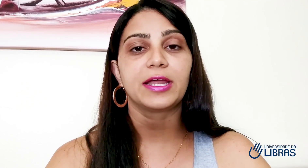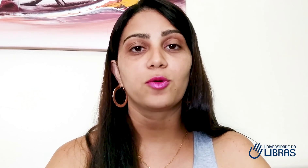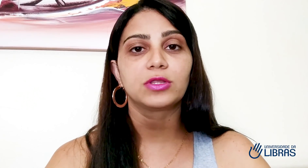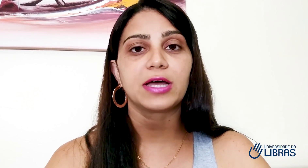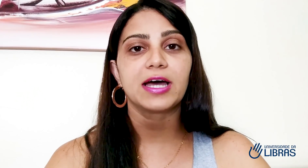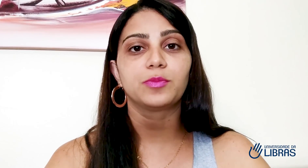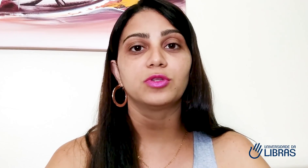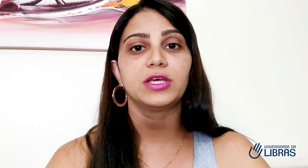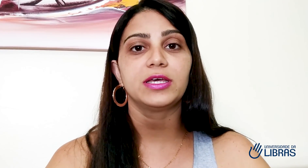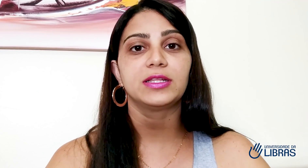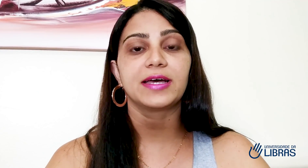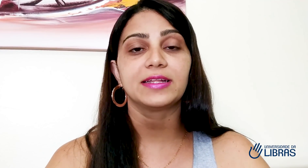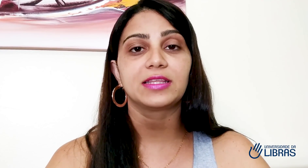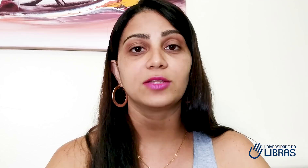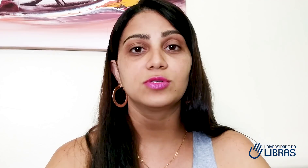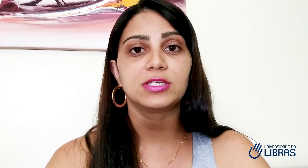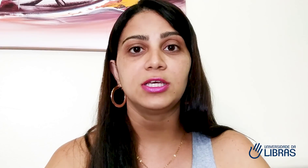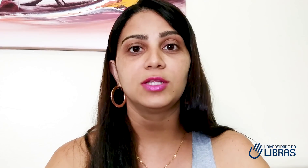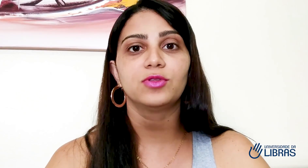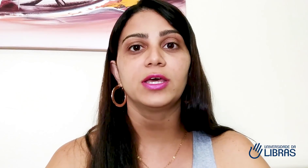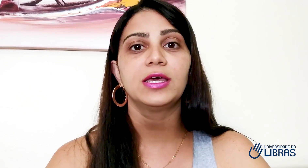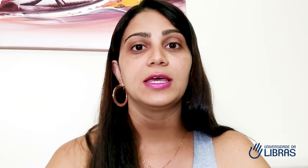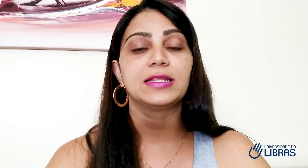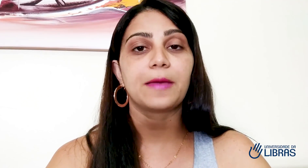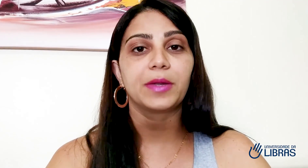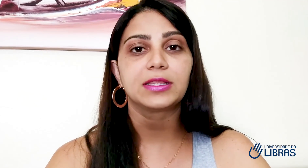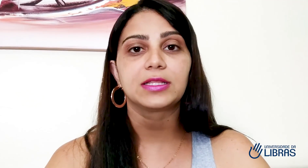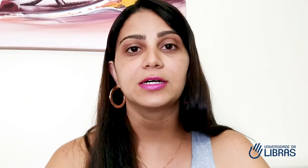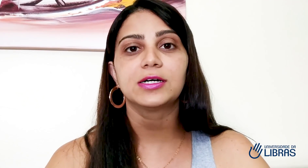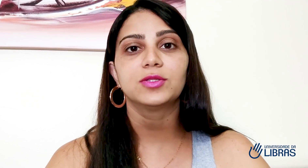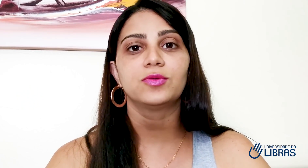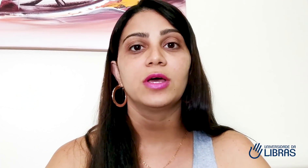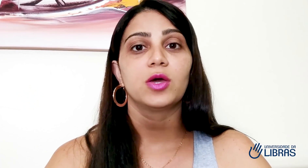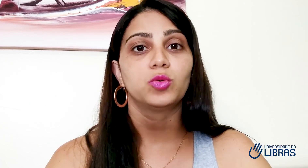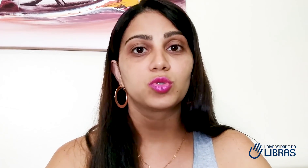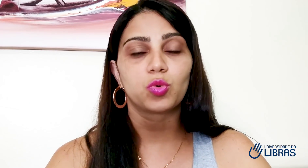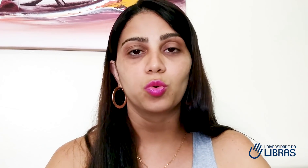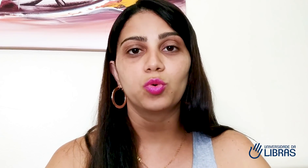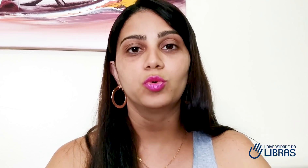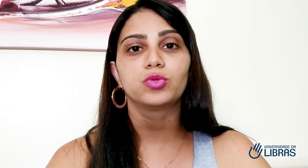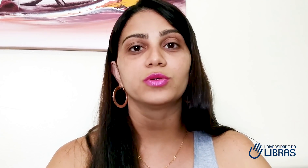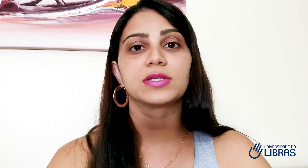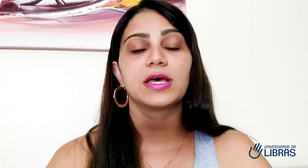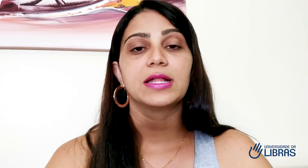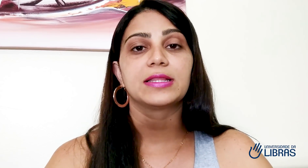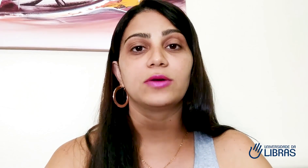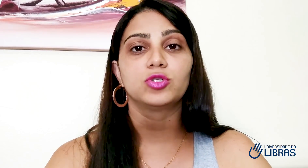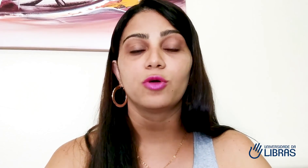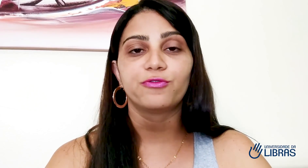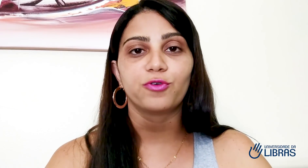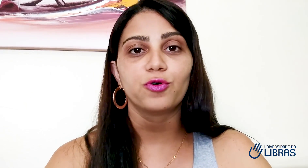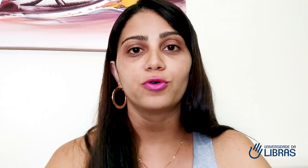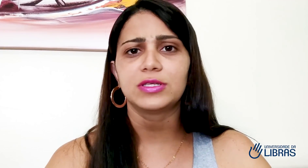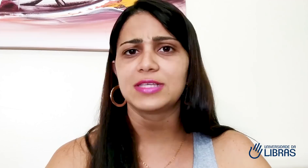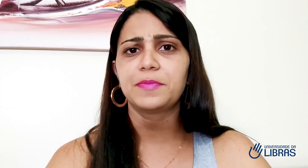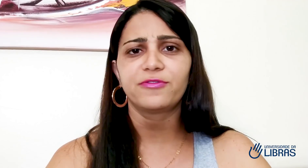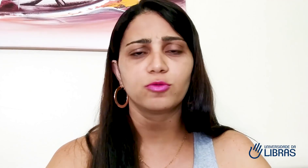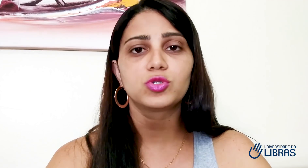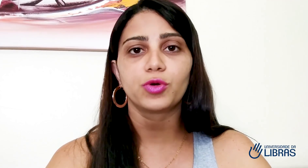em contato, poder estar traduzindo, né, interpretando os cultos, os louvores. Sempre foi um sonho